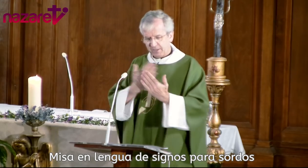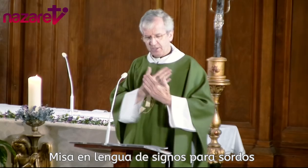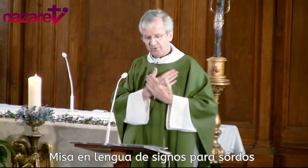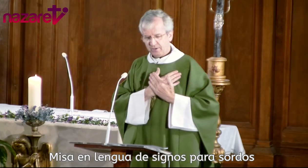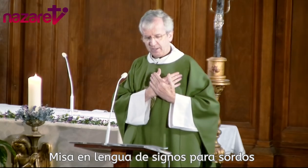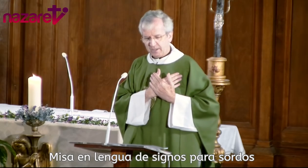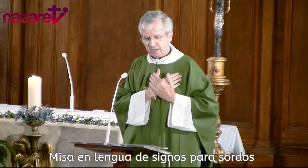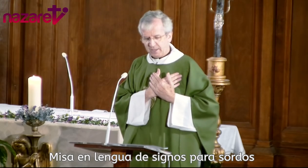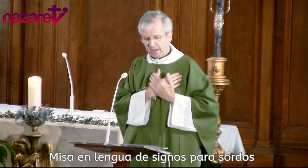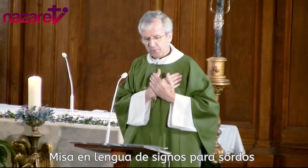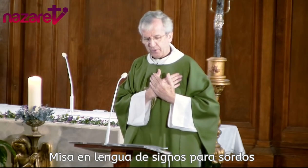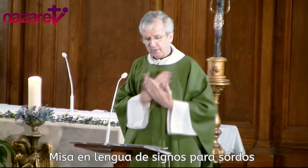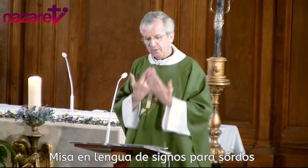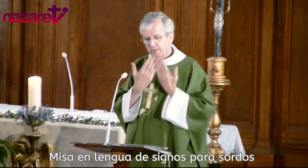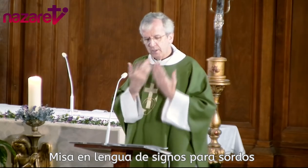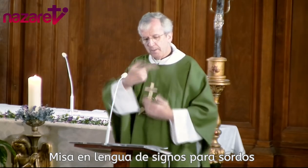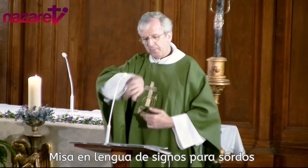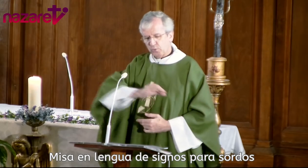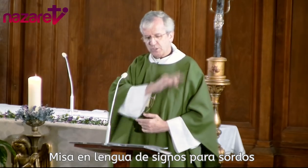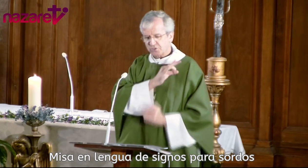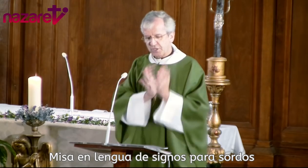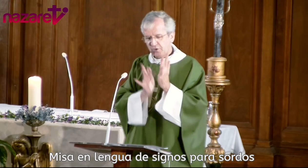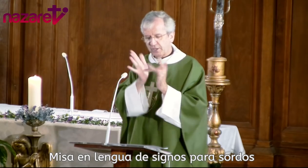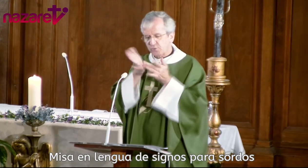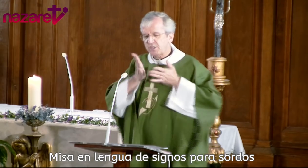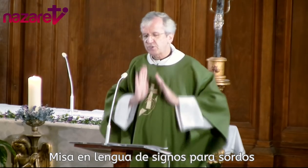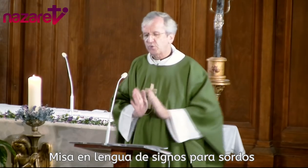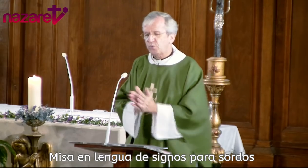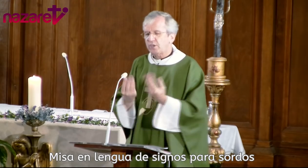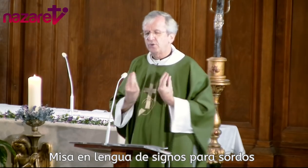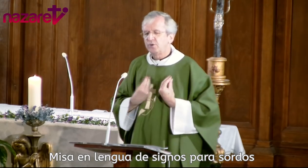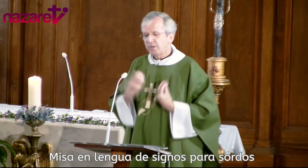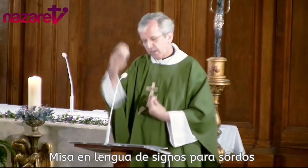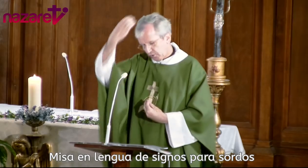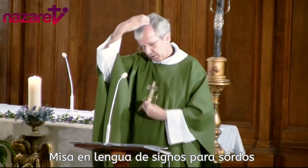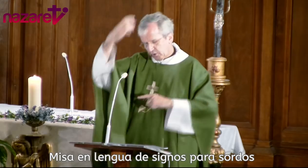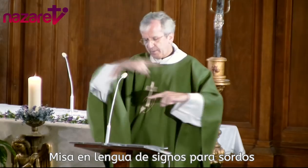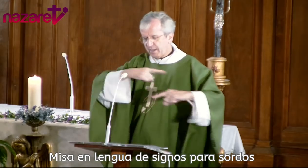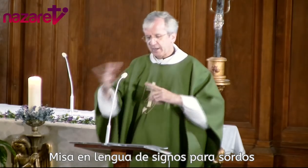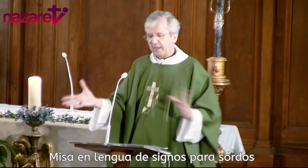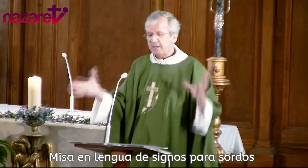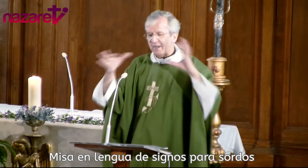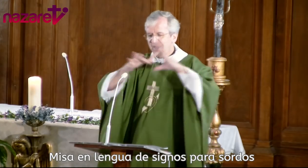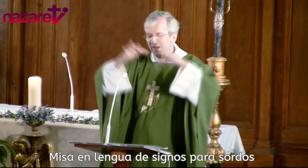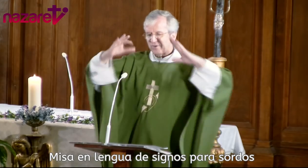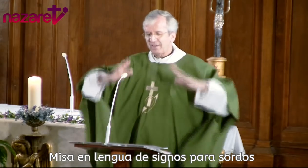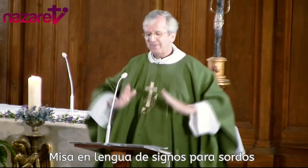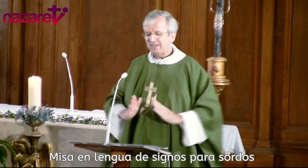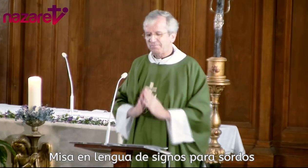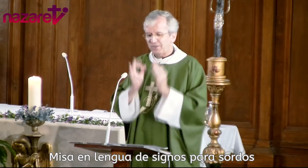salvación y del amor. Por nuestro Señor Jesucristo, tu Hijo, que contigo vive y reina en la unidad del Espíritu